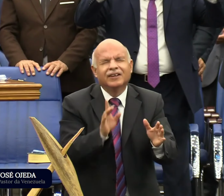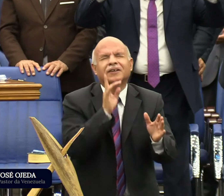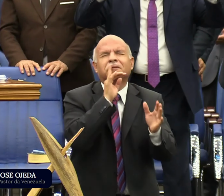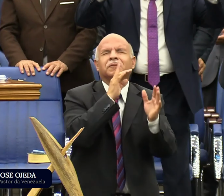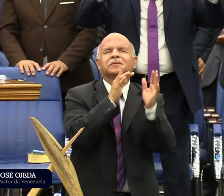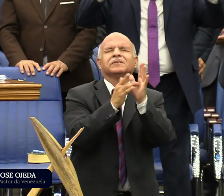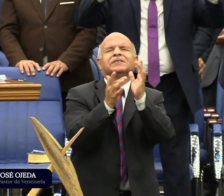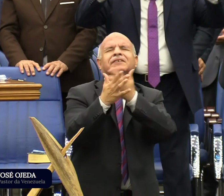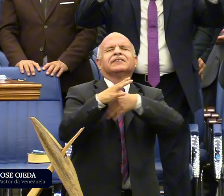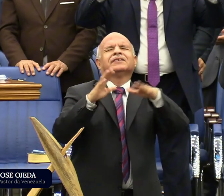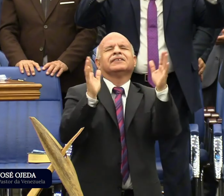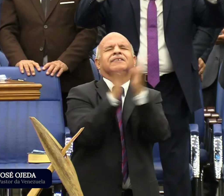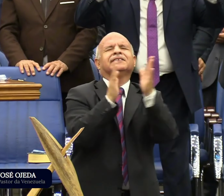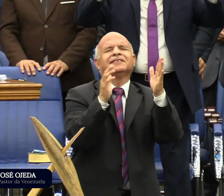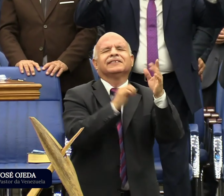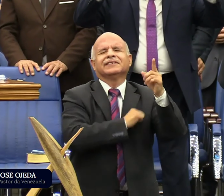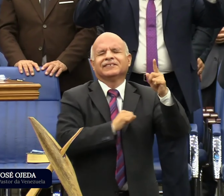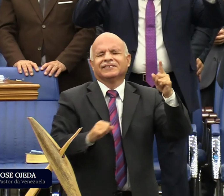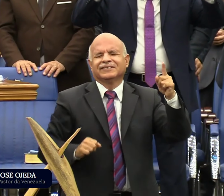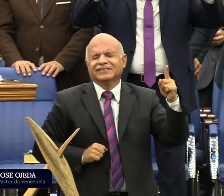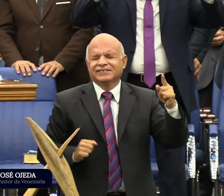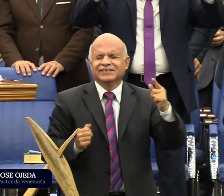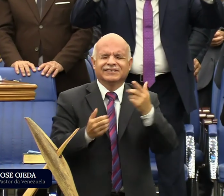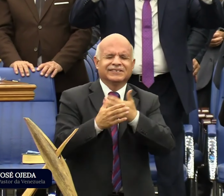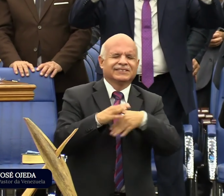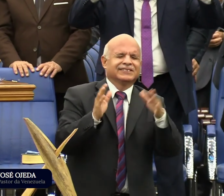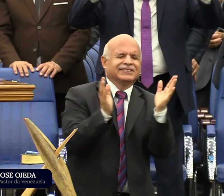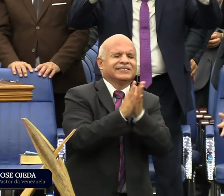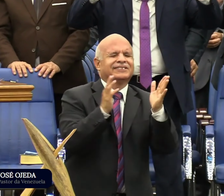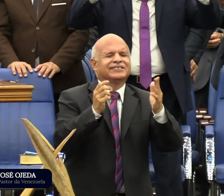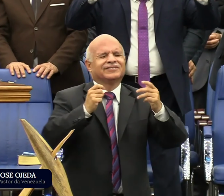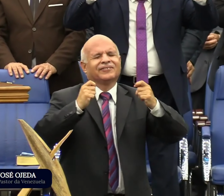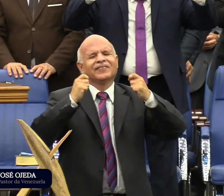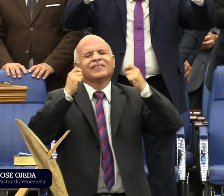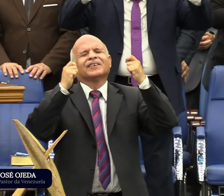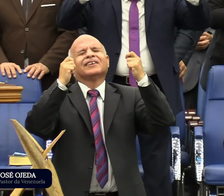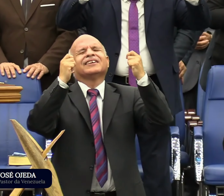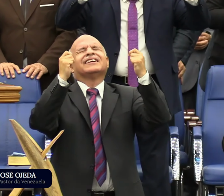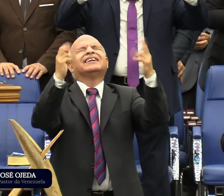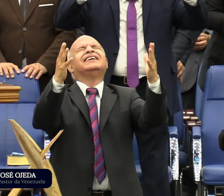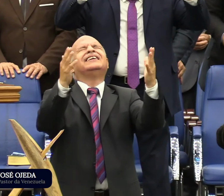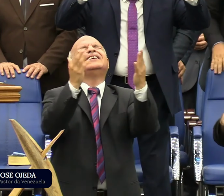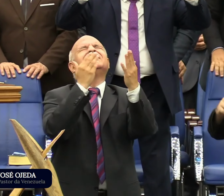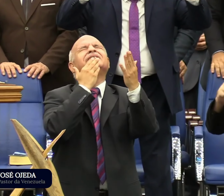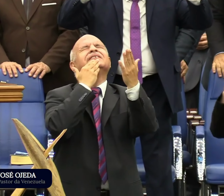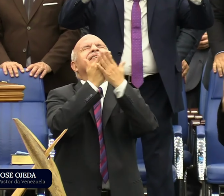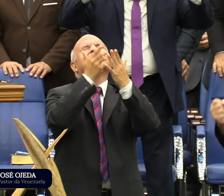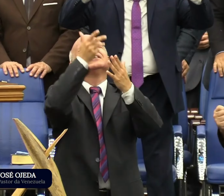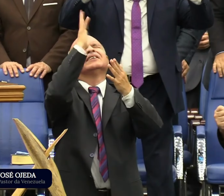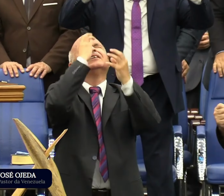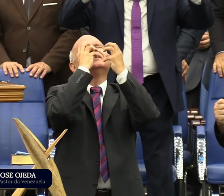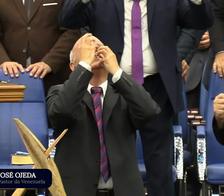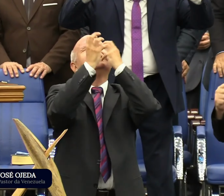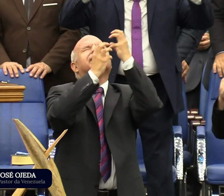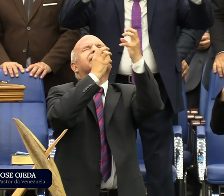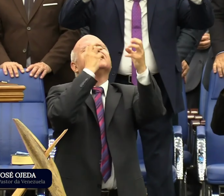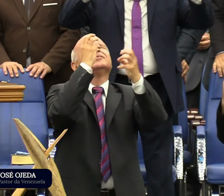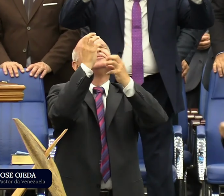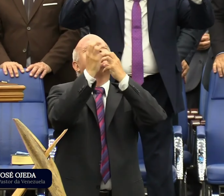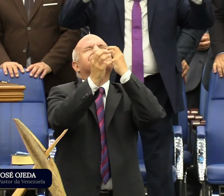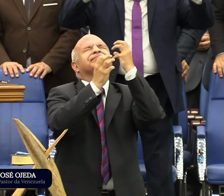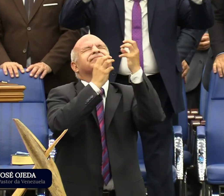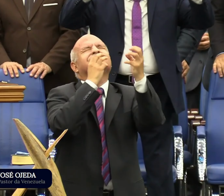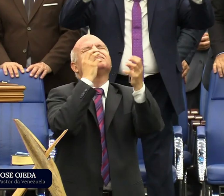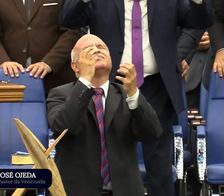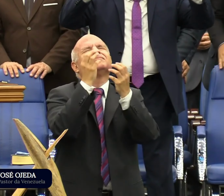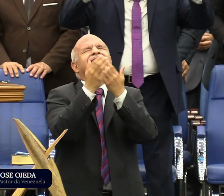Senhor, nós clamamos a Ti, Senhor, nós clamamos a Ti, Senhor, nós Te damos graça, nós